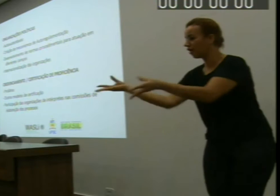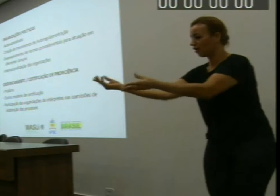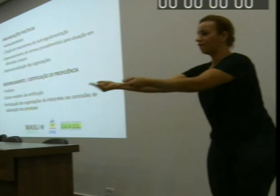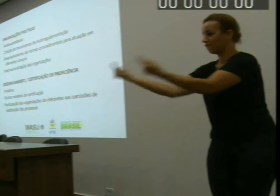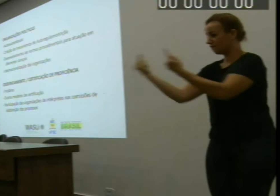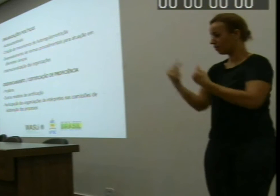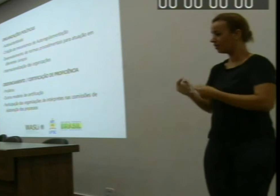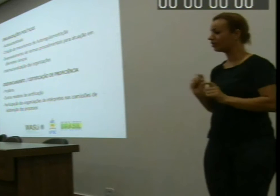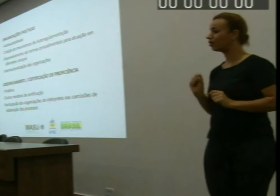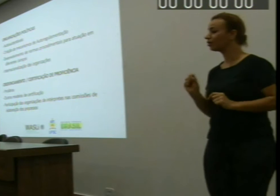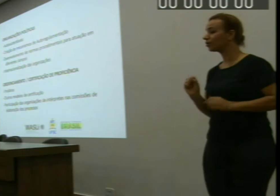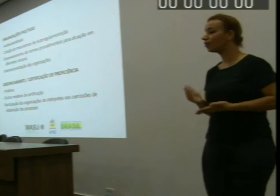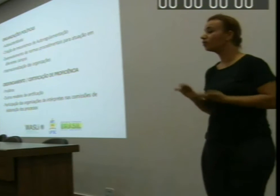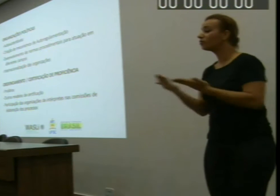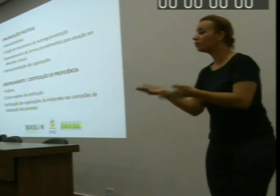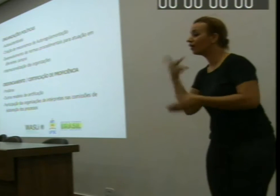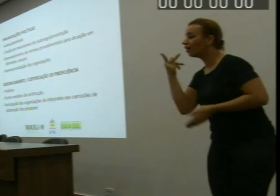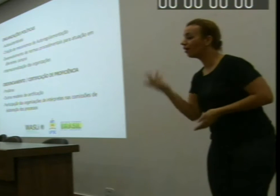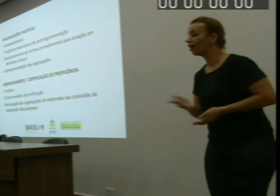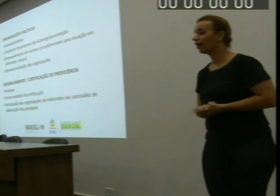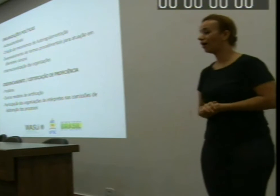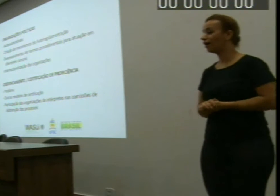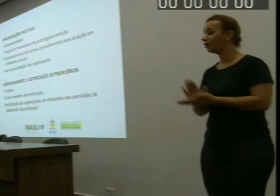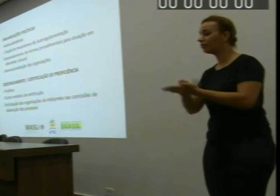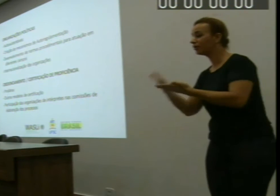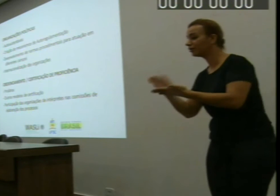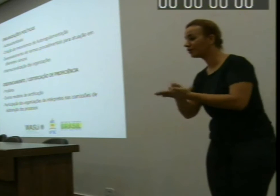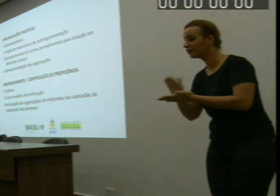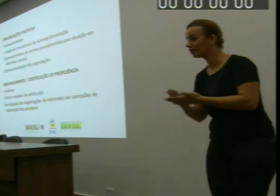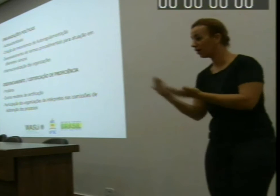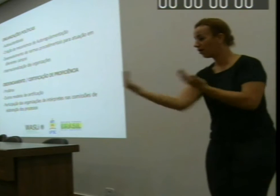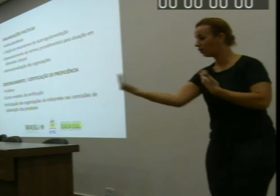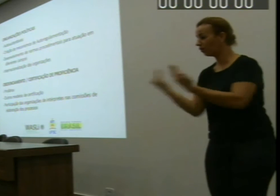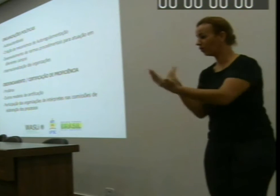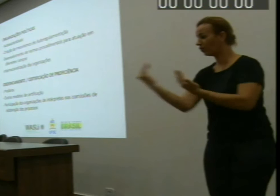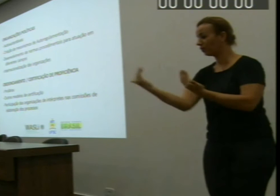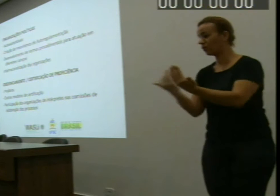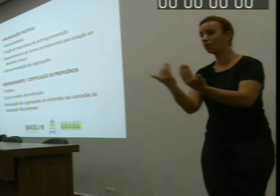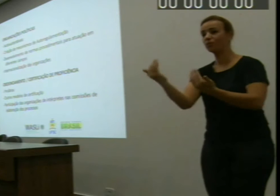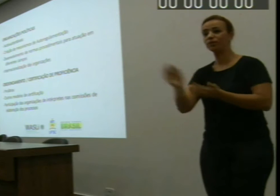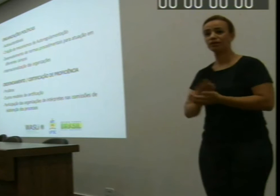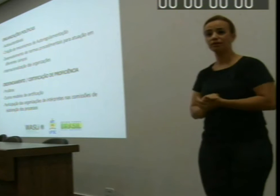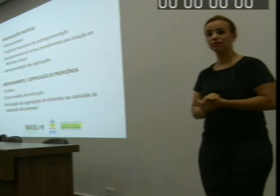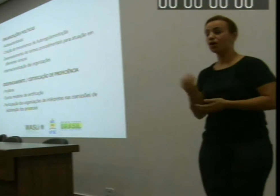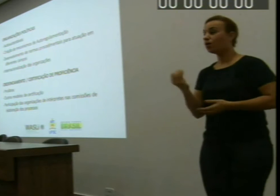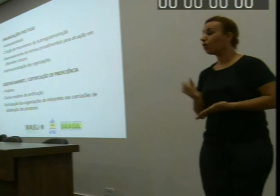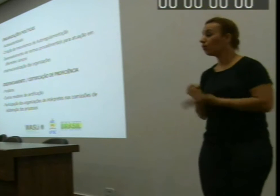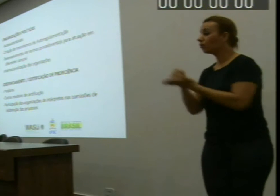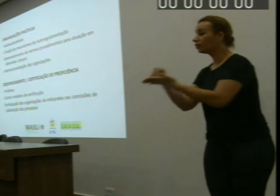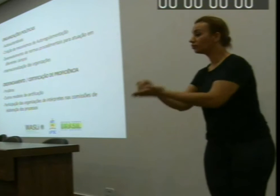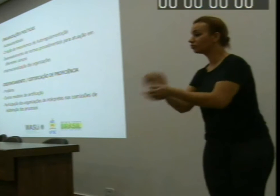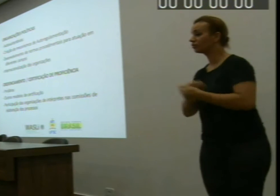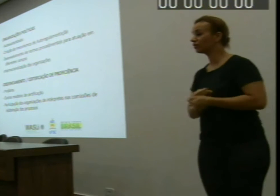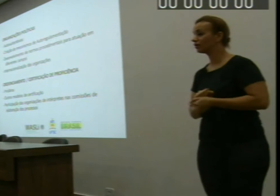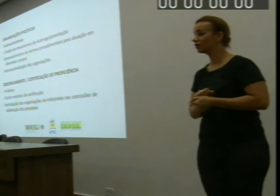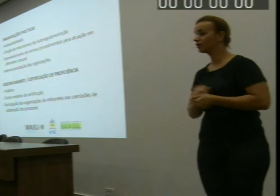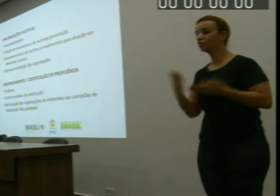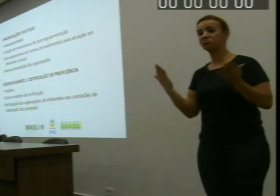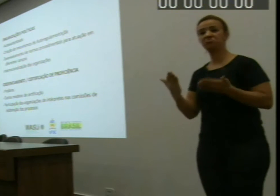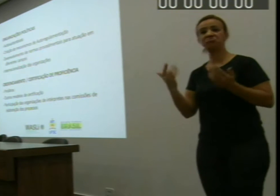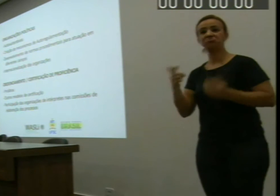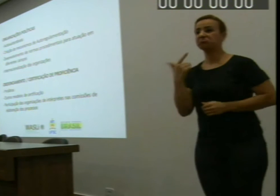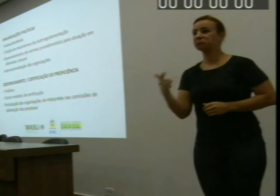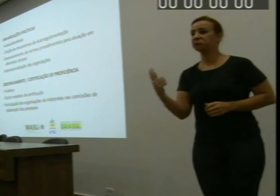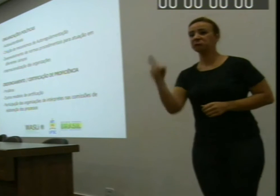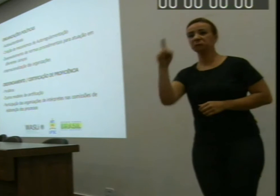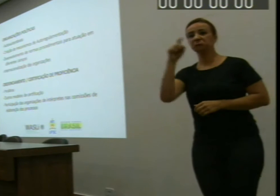central para solicitar um serviço né de intermediação de acompanhamento e hoje a gente não tem